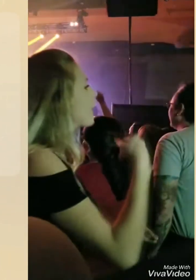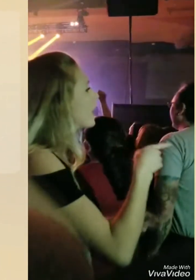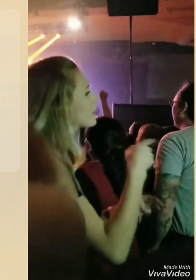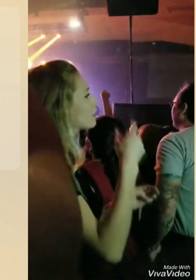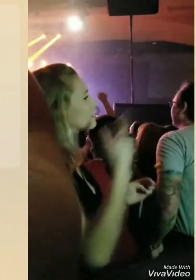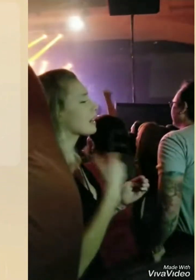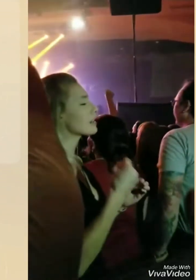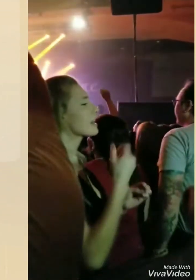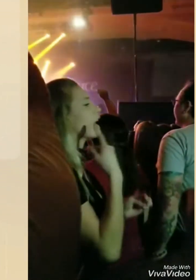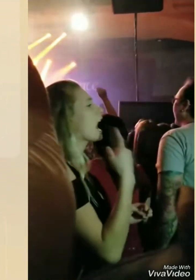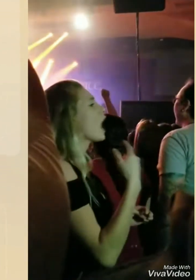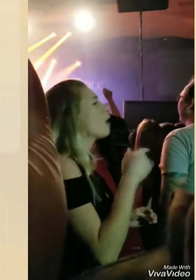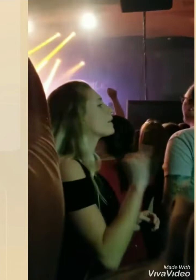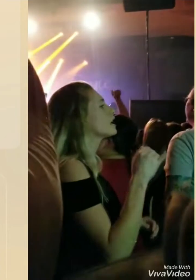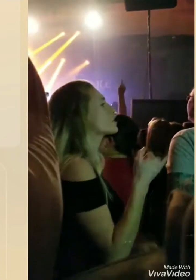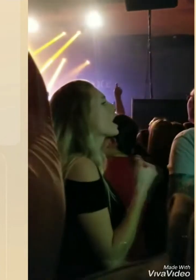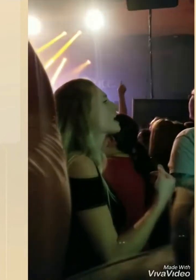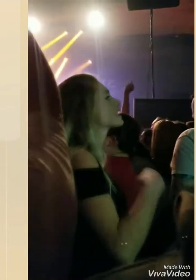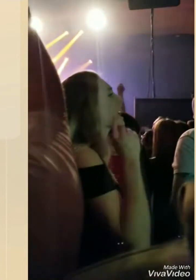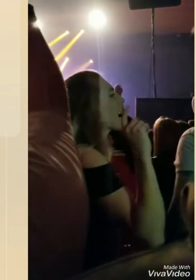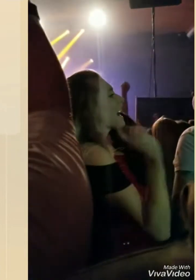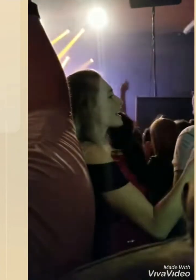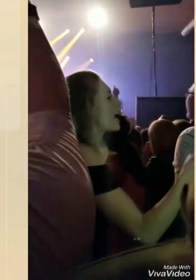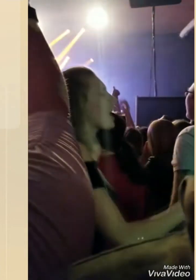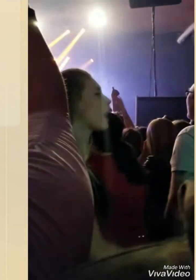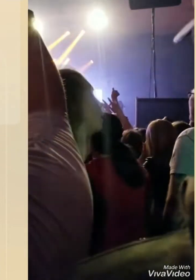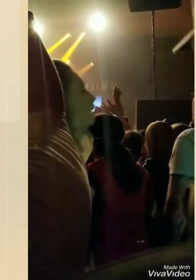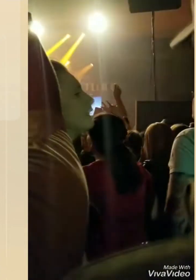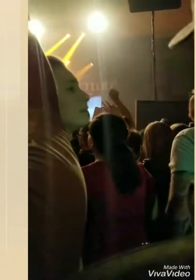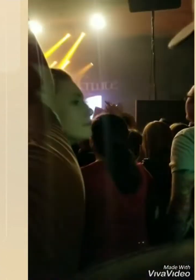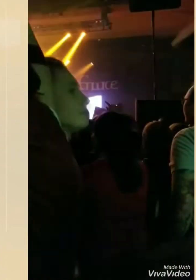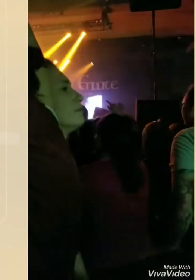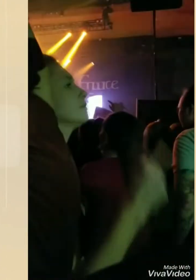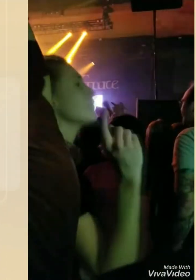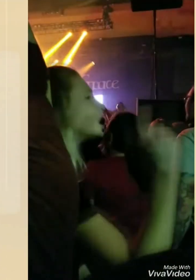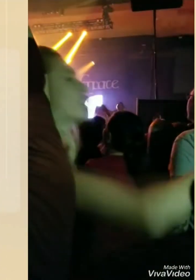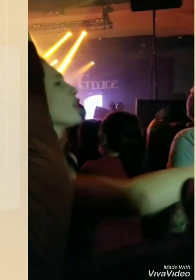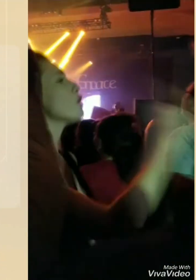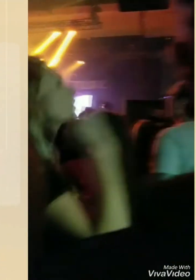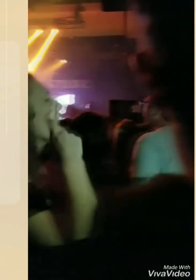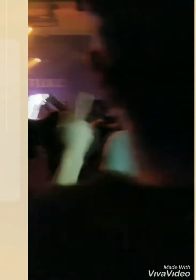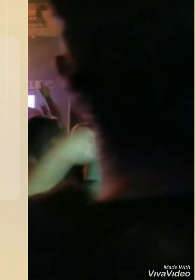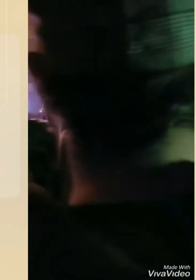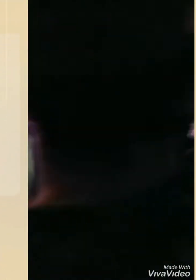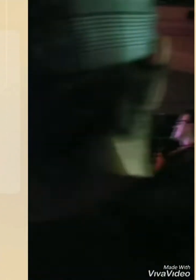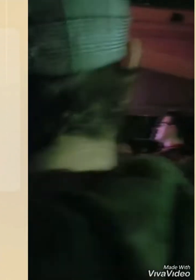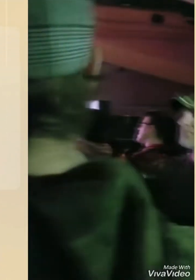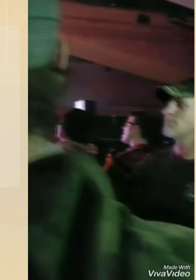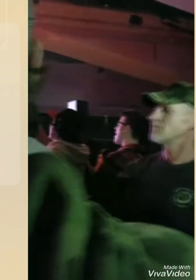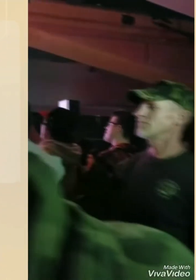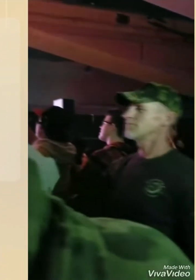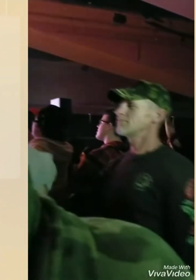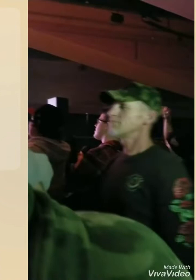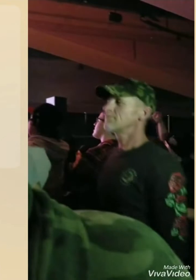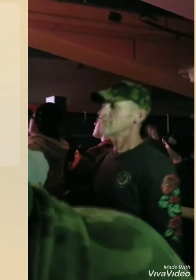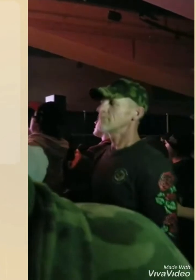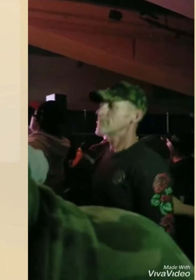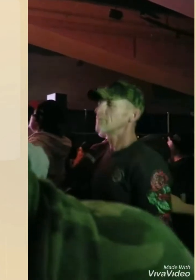Que o cantor está cantando. Olha só, isso aconteceu no Canadá e essa imagem está rodando o mundo. Aí o